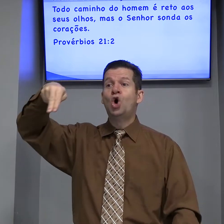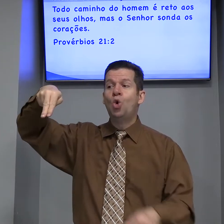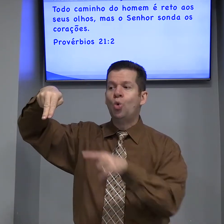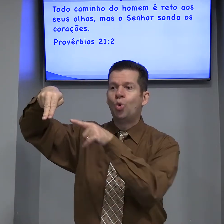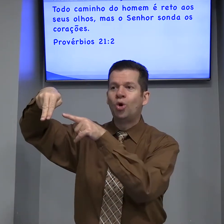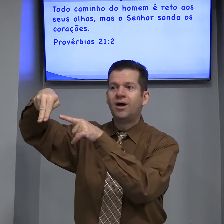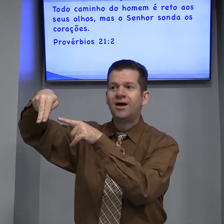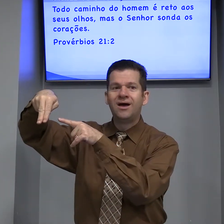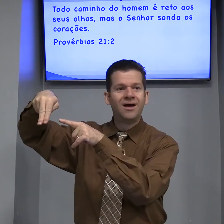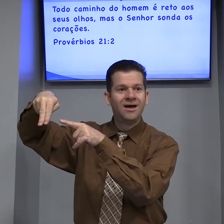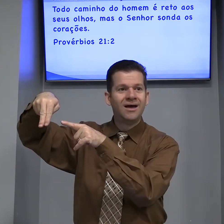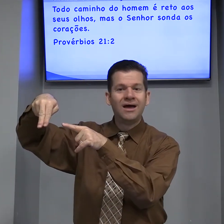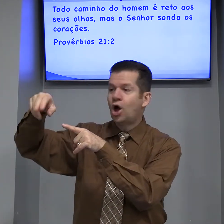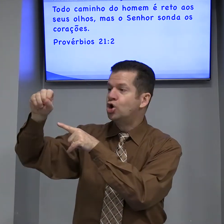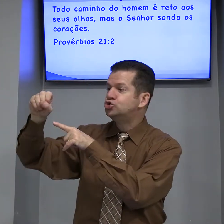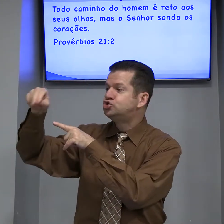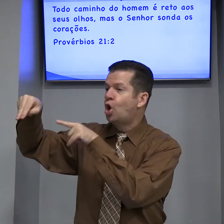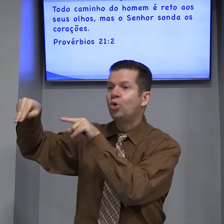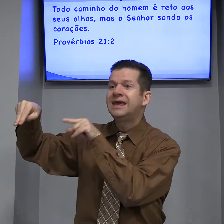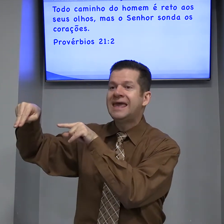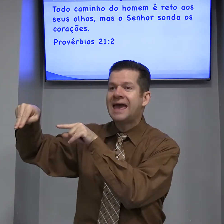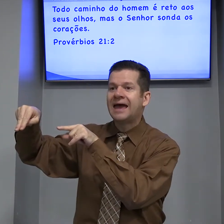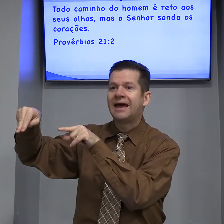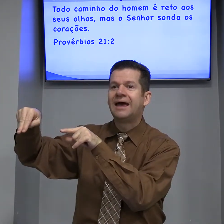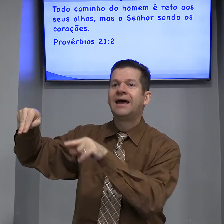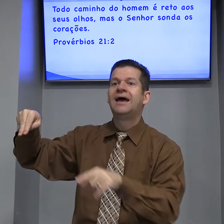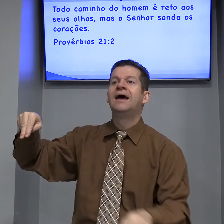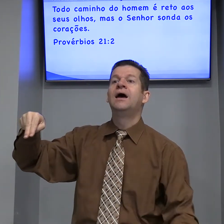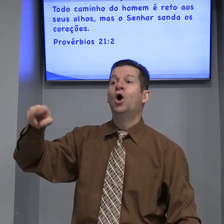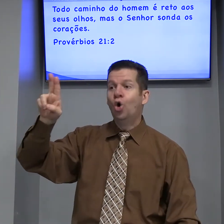Ultrassom. Som, o que, que é?